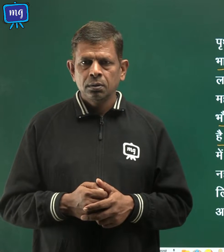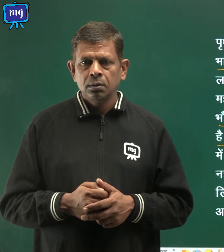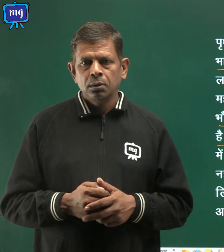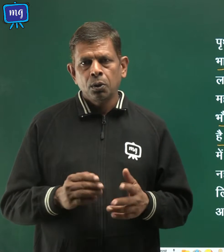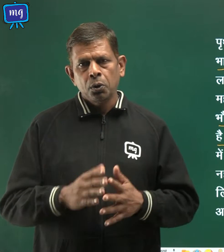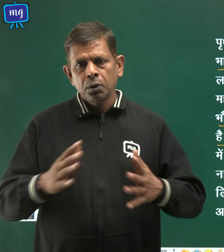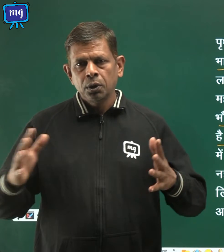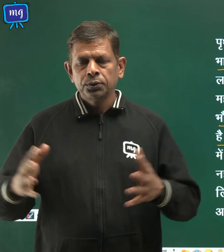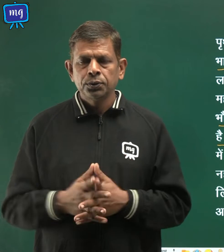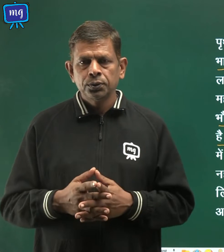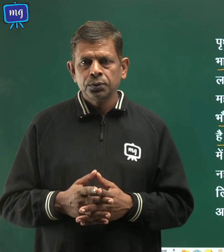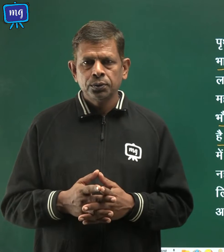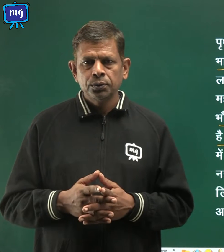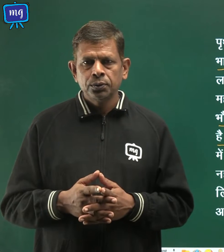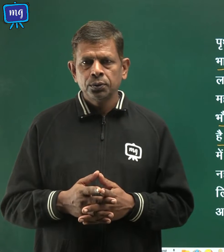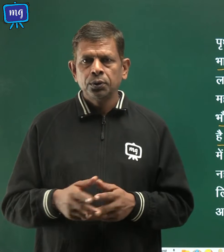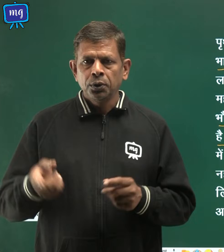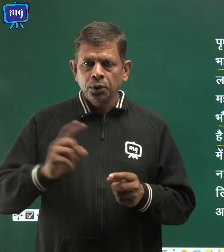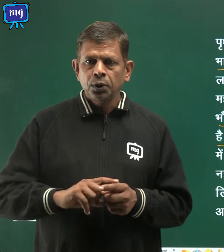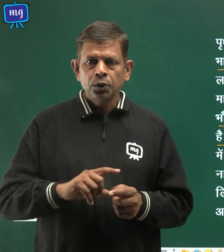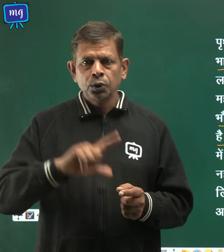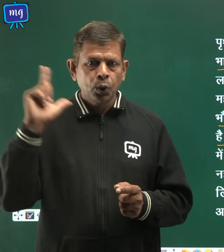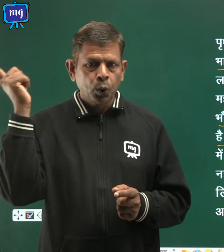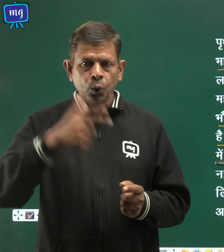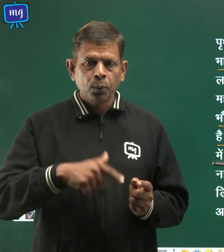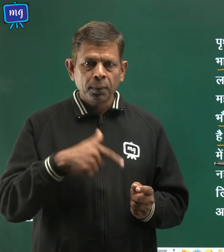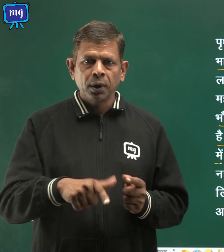से अधिकांश इसी रूप में